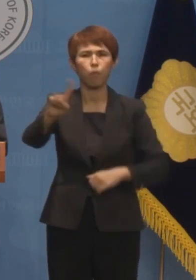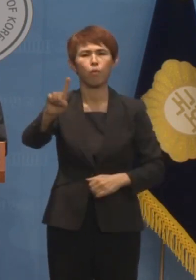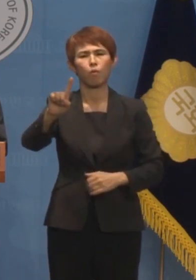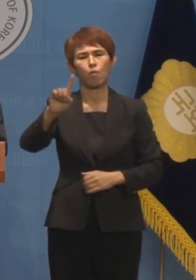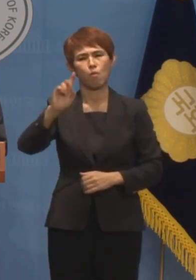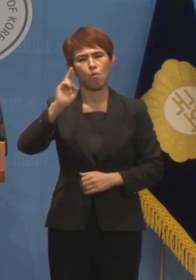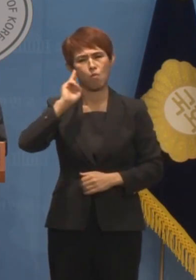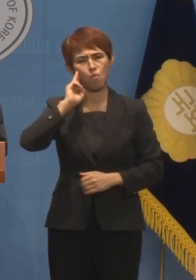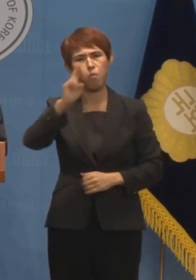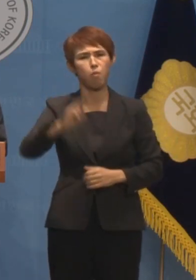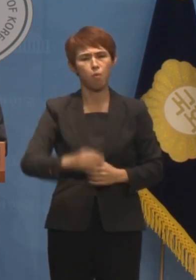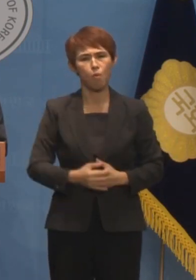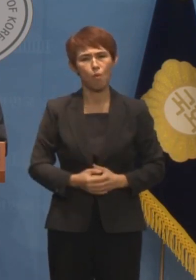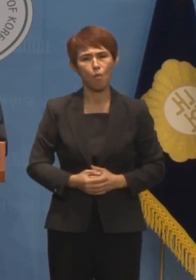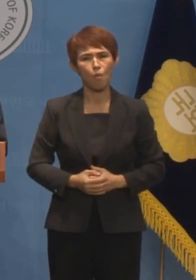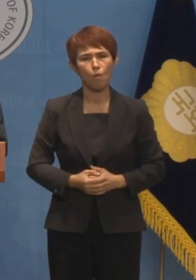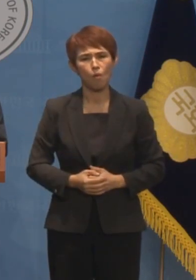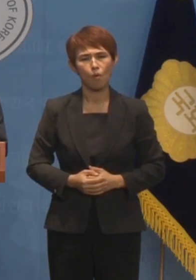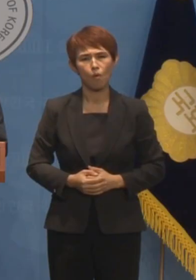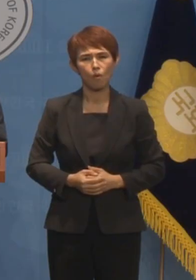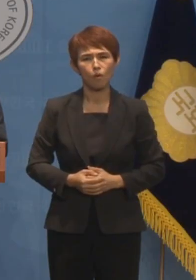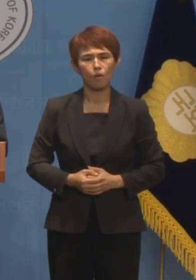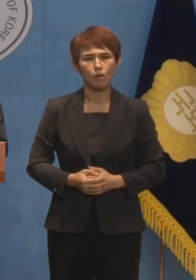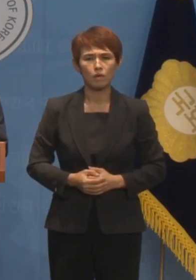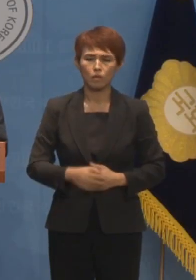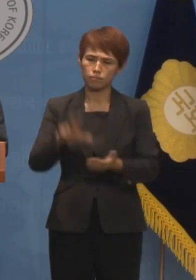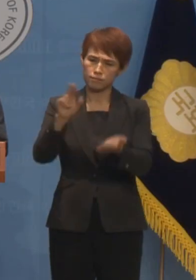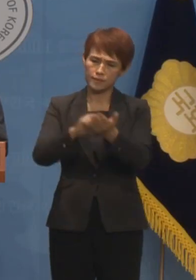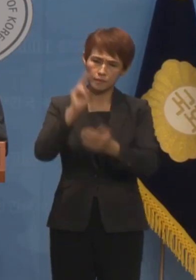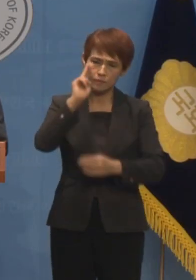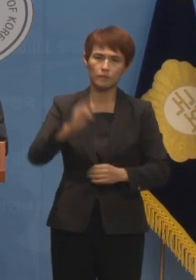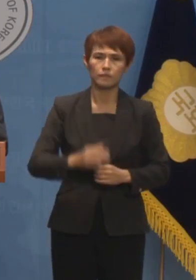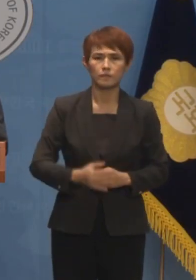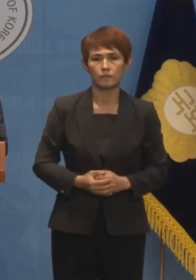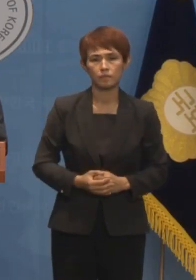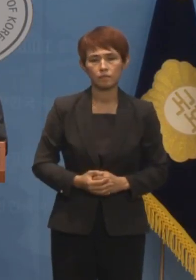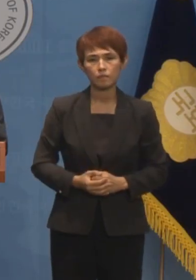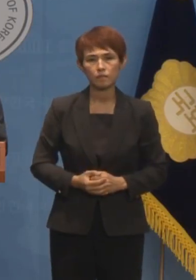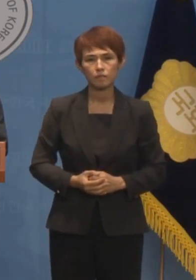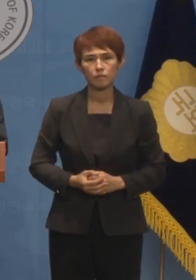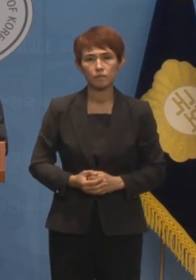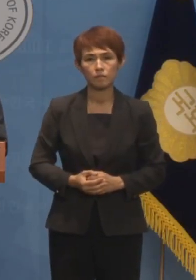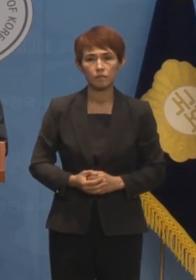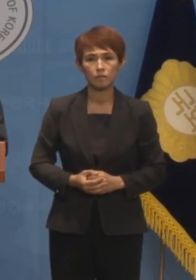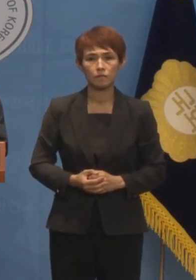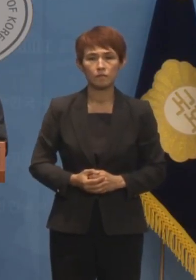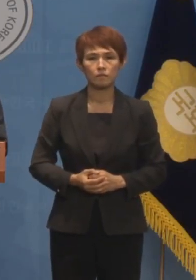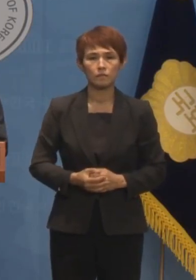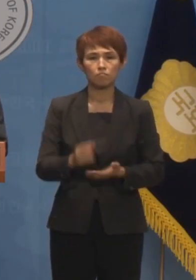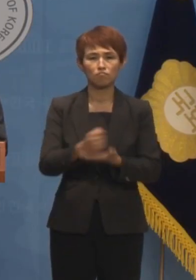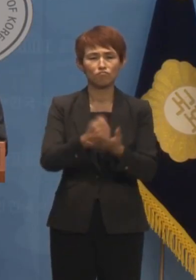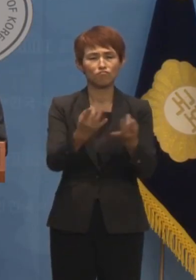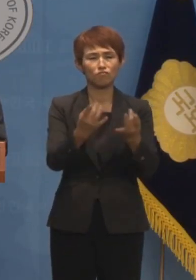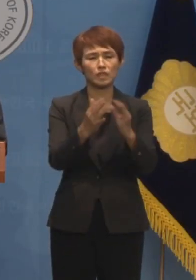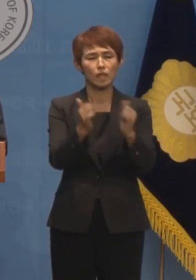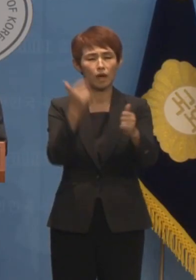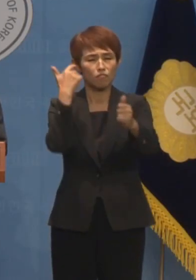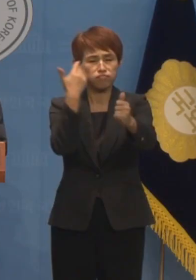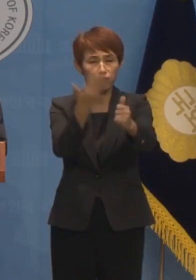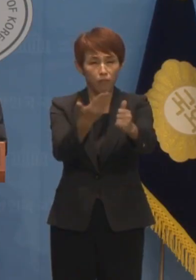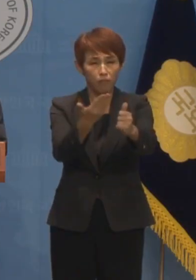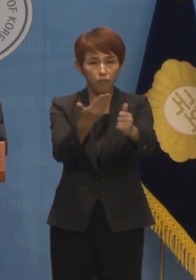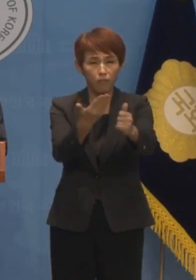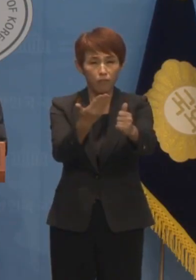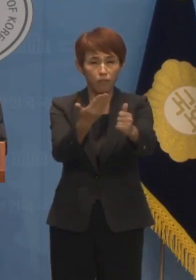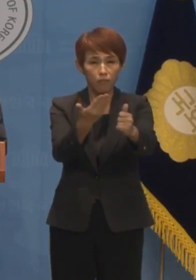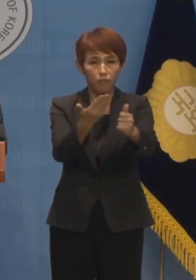광범위한 전을 저질렀다는 말입니까 그것도 무속인 역술인에게 의뢰한 사주를